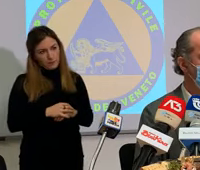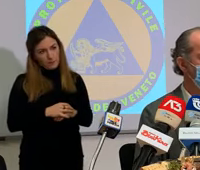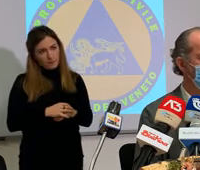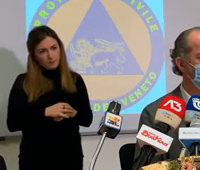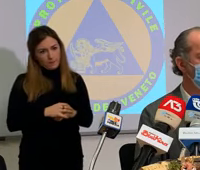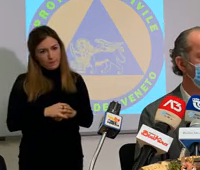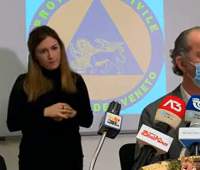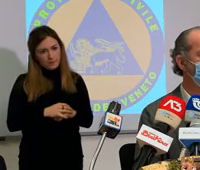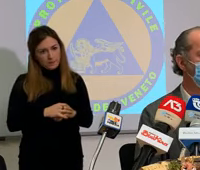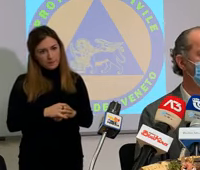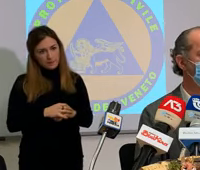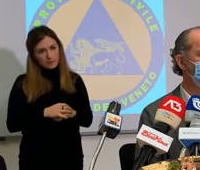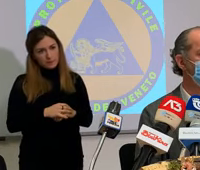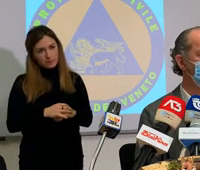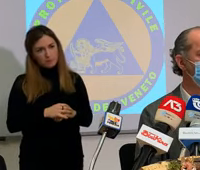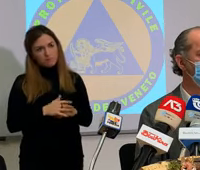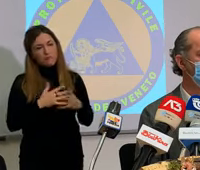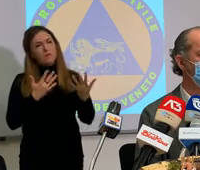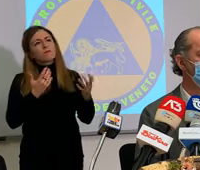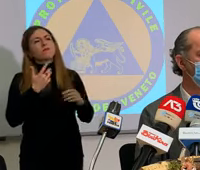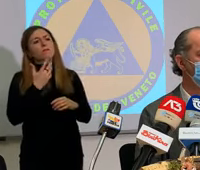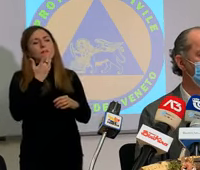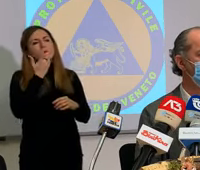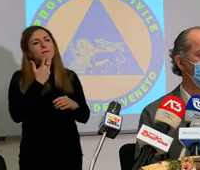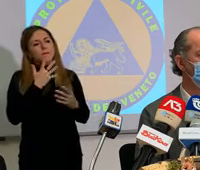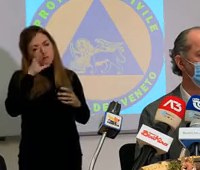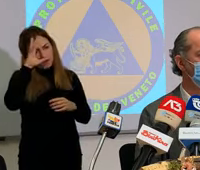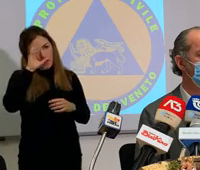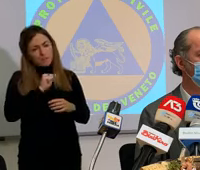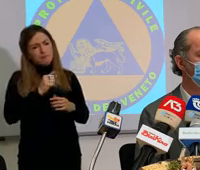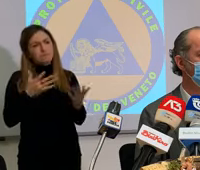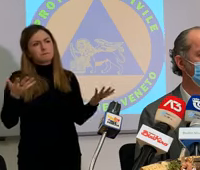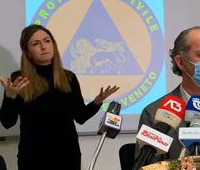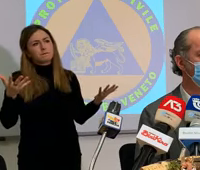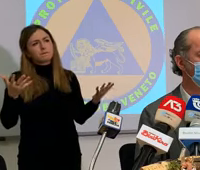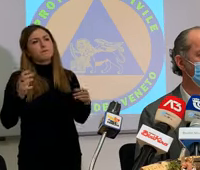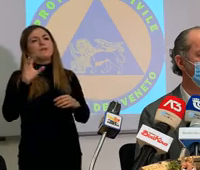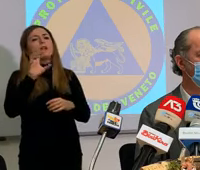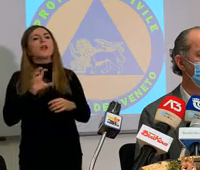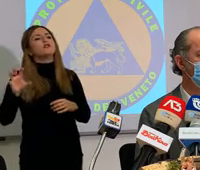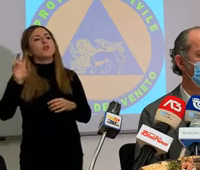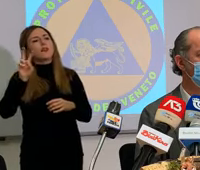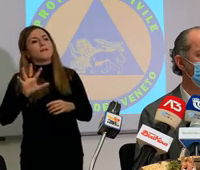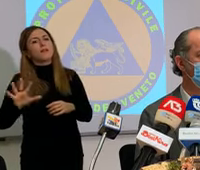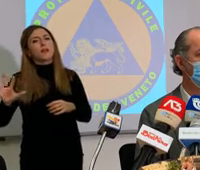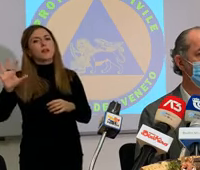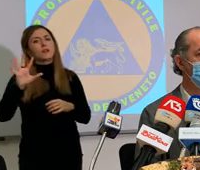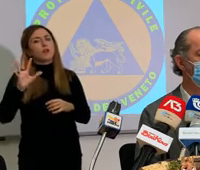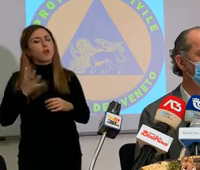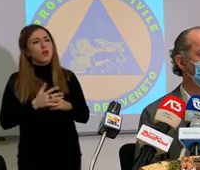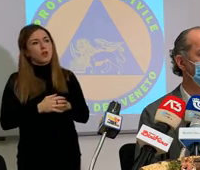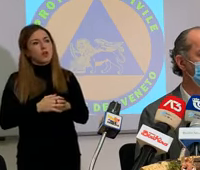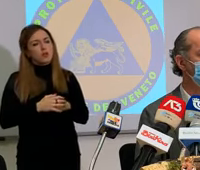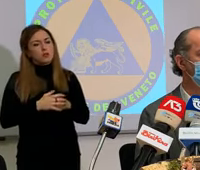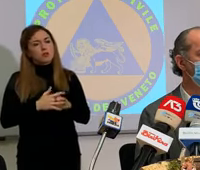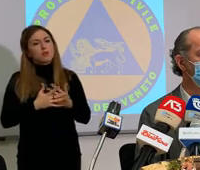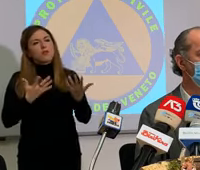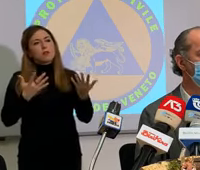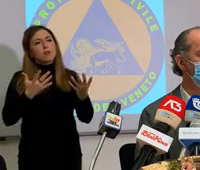è per farne una questione di lana caprina però siccome la regione veneto continua a fare la sommatoria